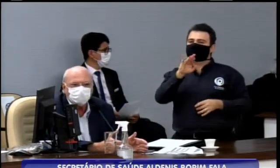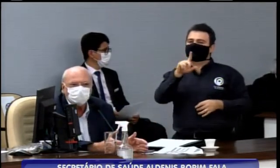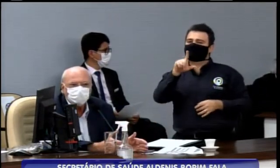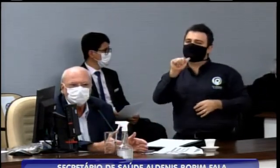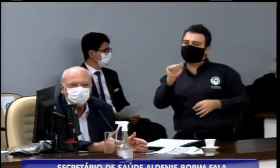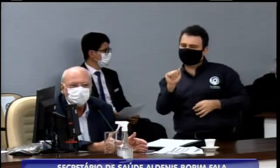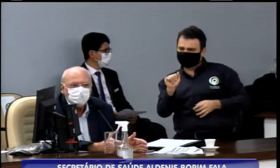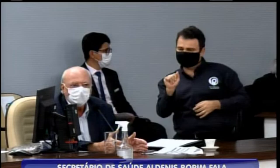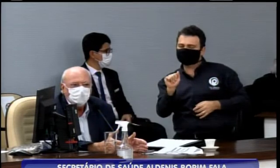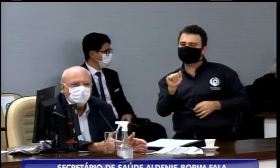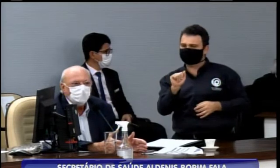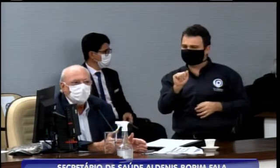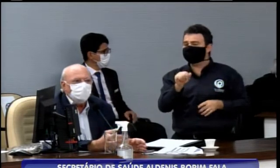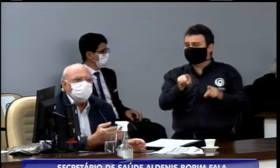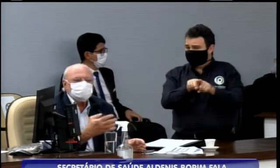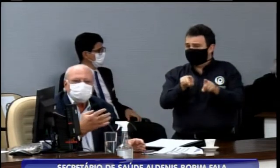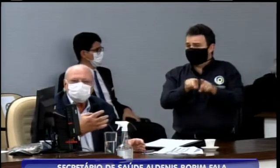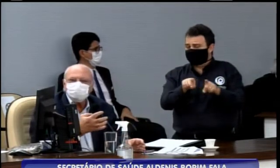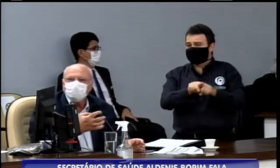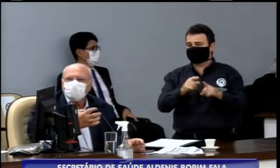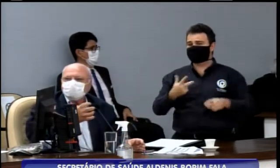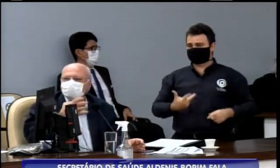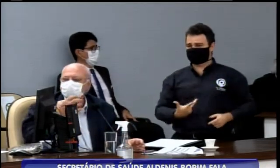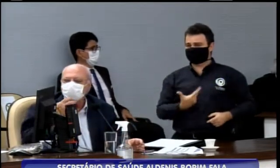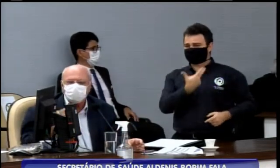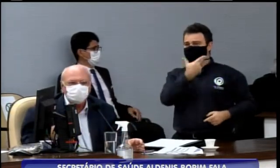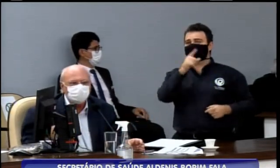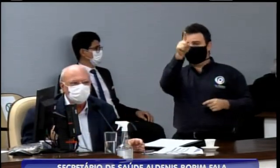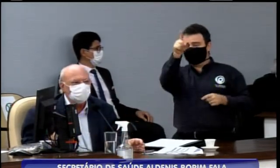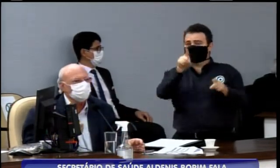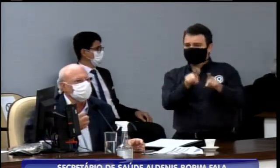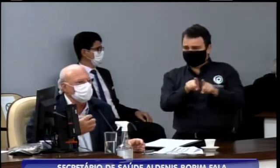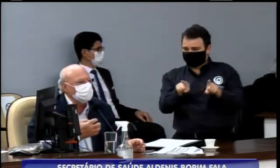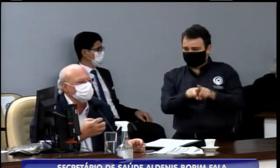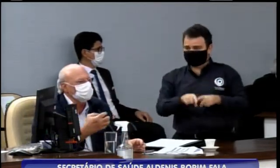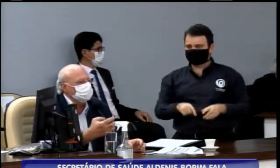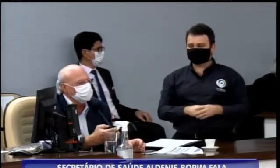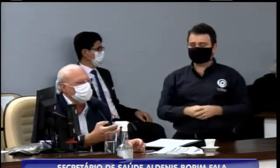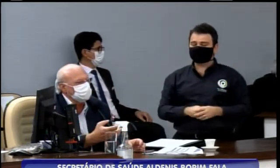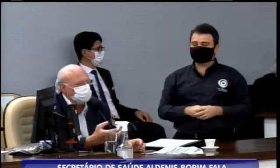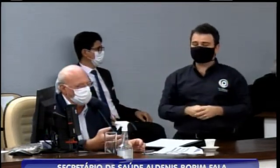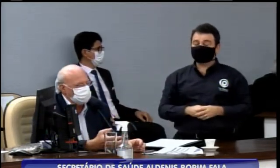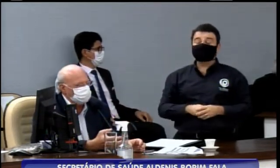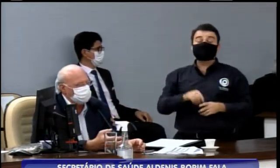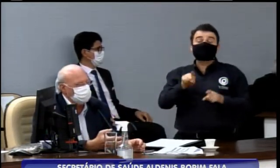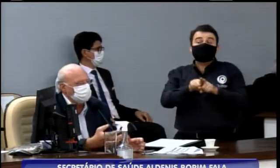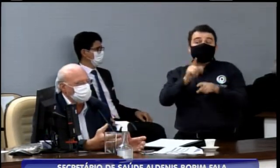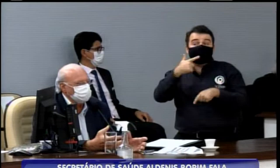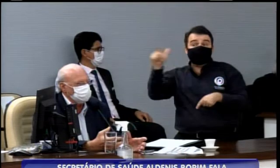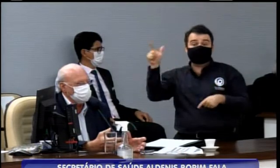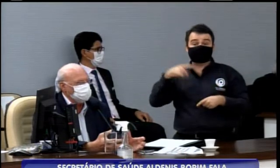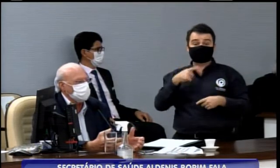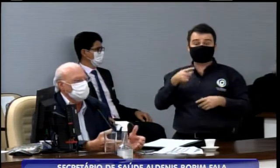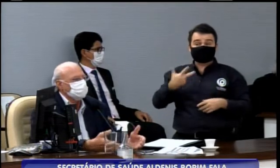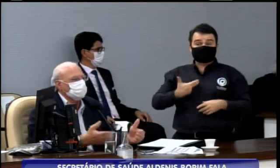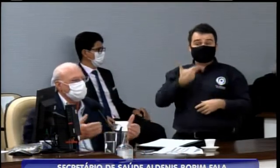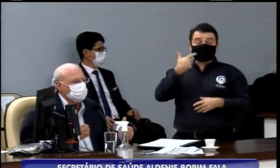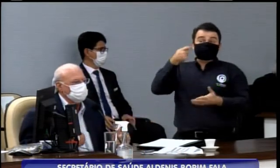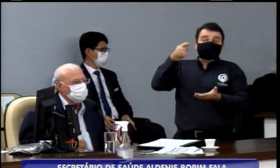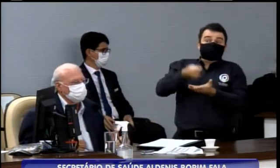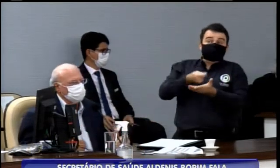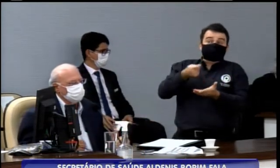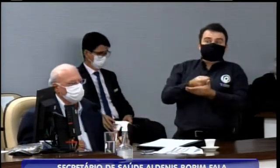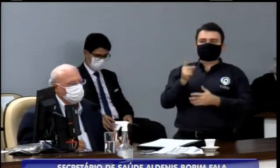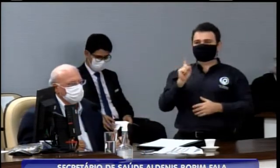determinar. E existe um outro grupo que não são as obrigatórias, ou seja, de acordo com